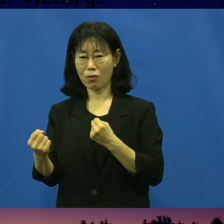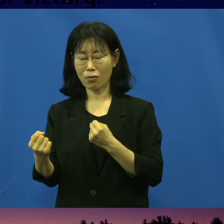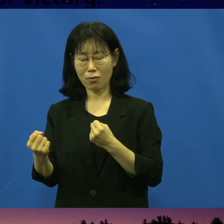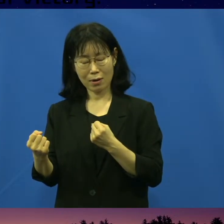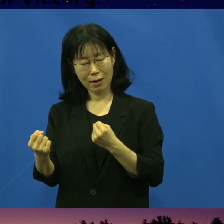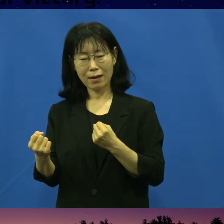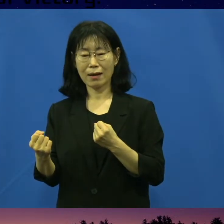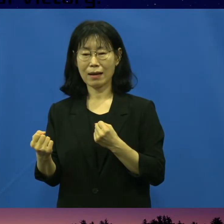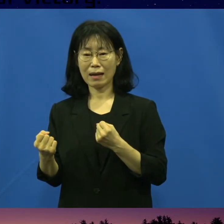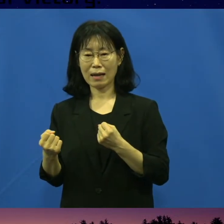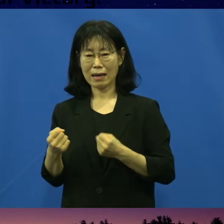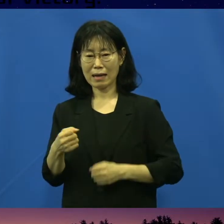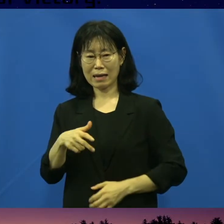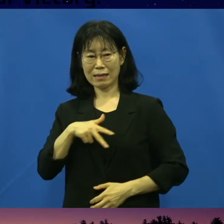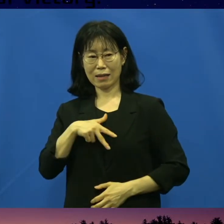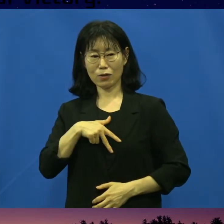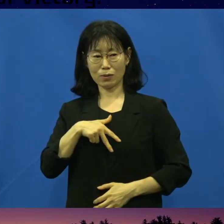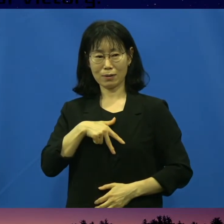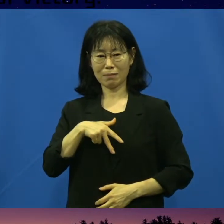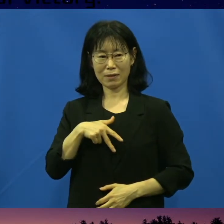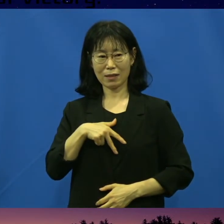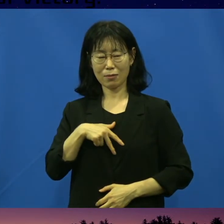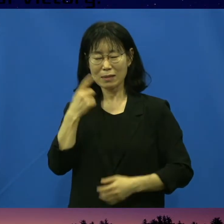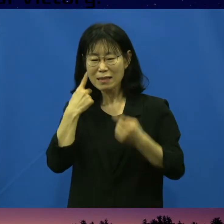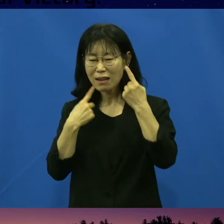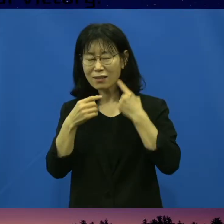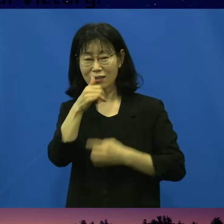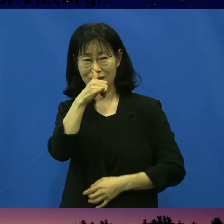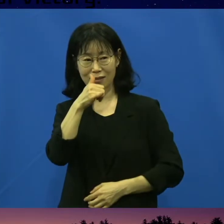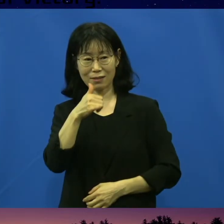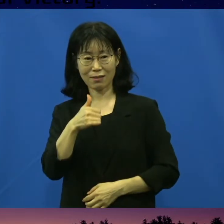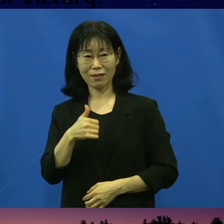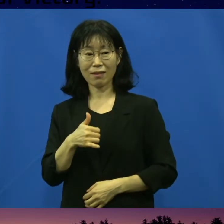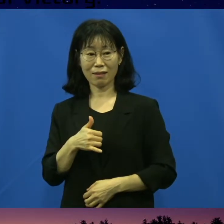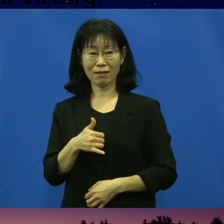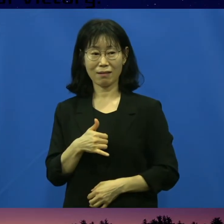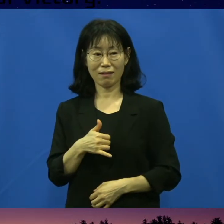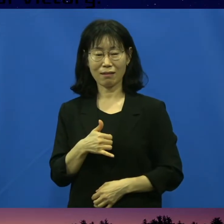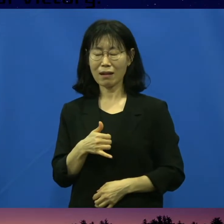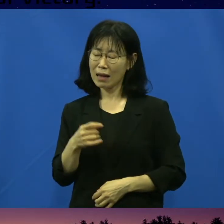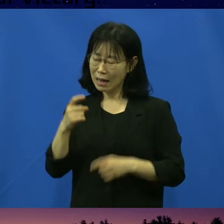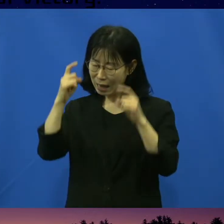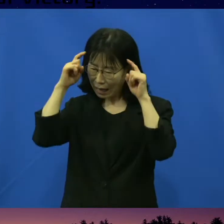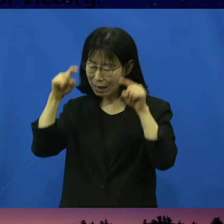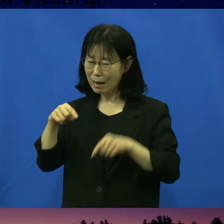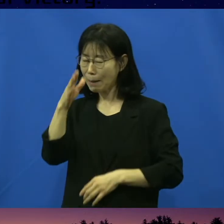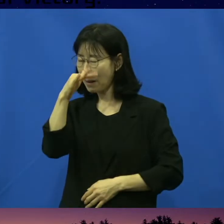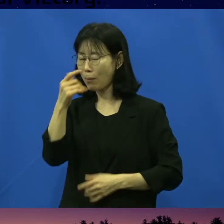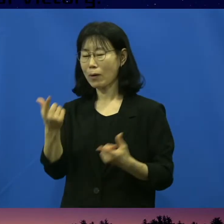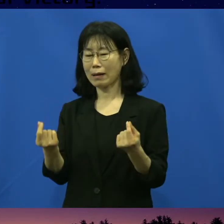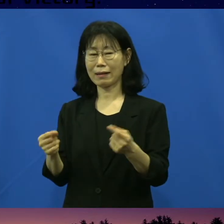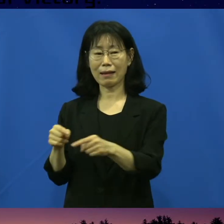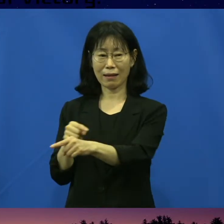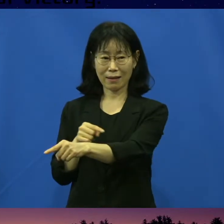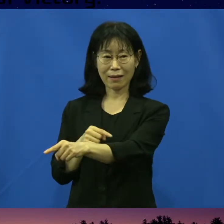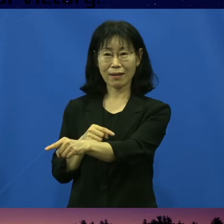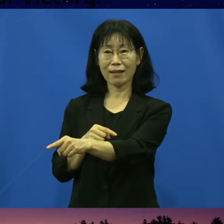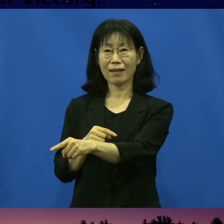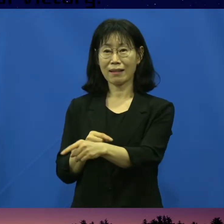죽느냐 사느냐의 문제인데 지금 자존심 싸움하고 있는 거예요. 얼마나 미련해요 여러분.